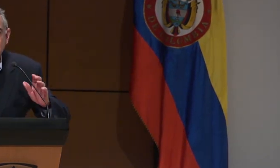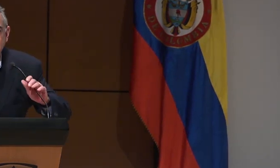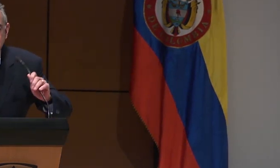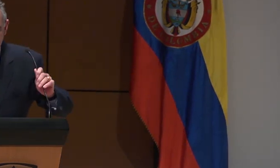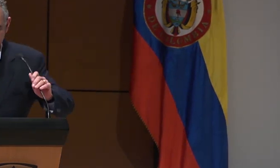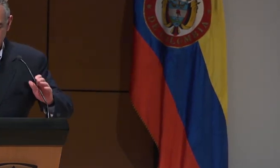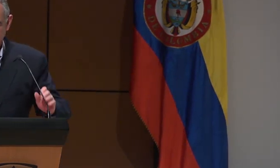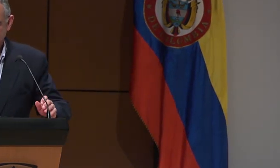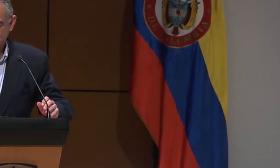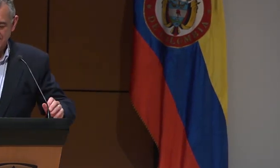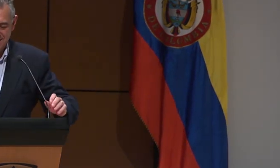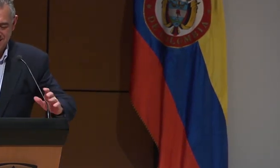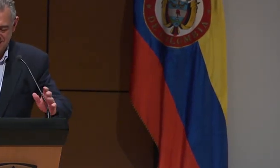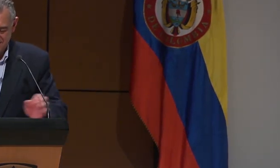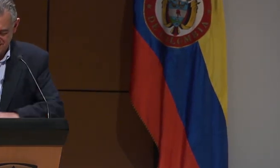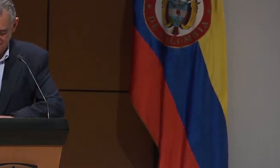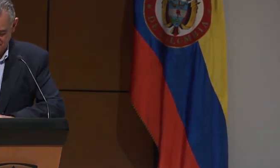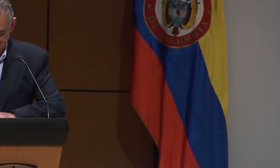Muy buenas tardes